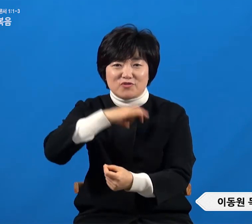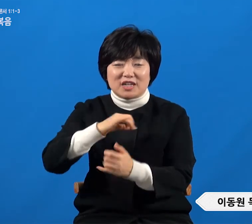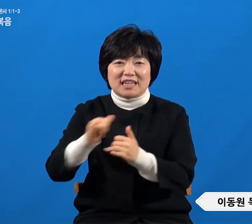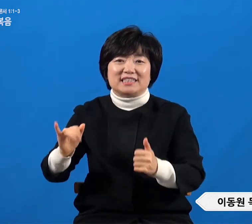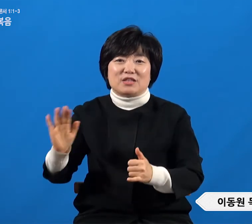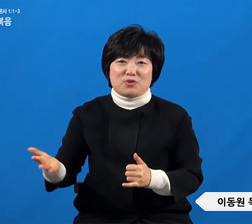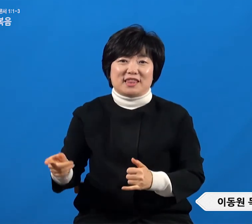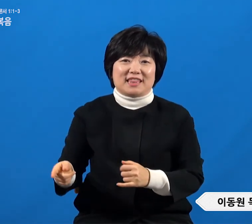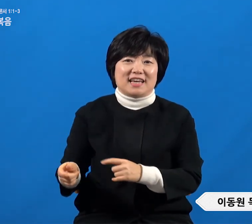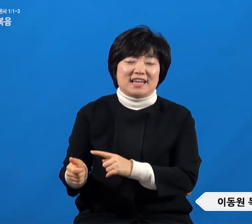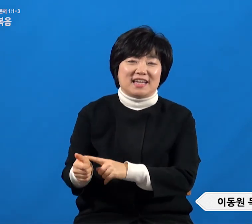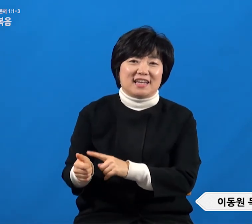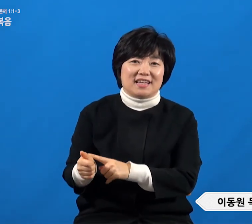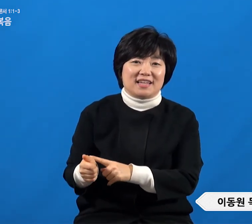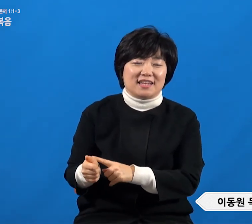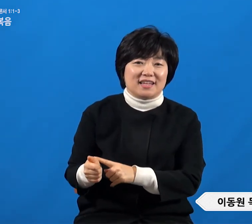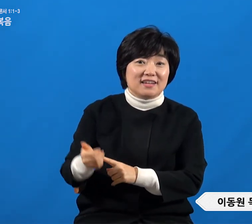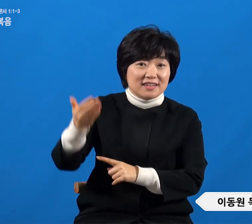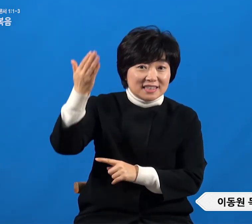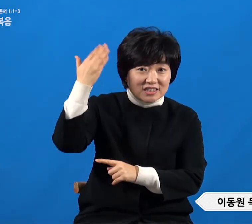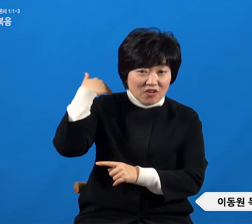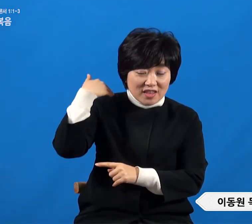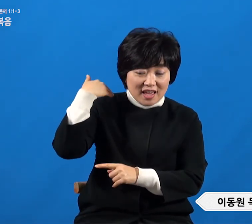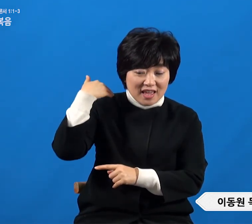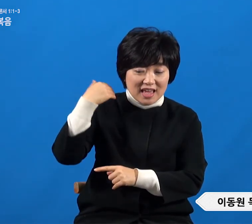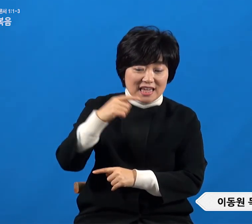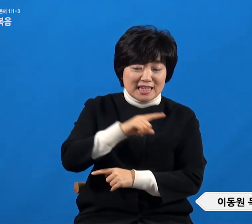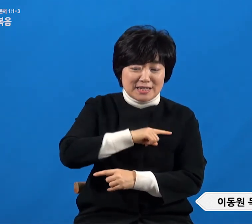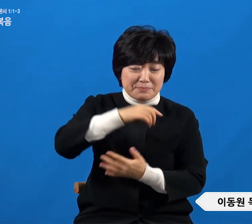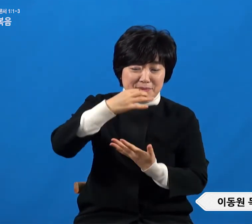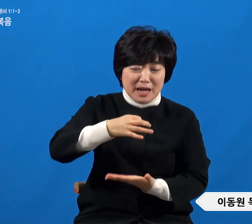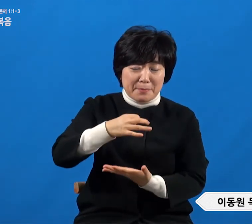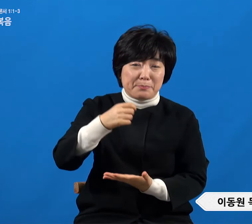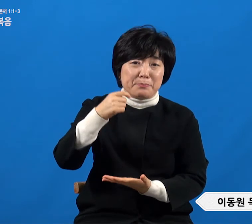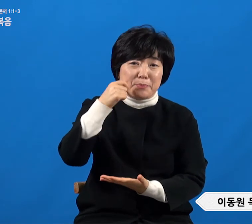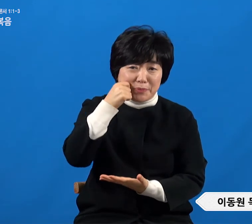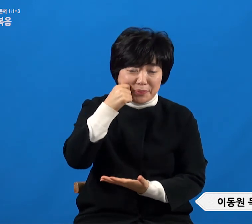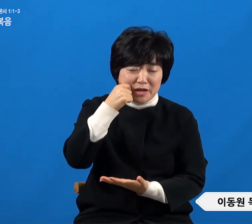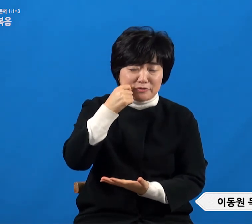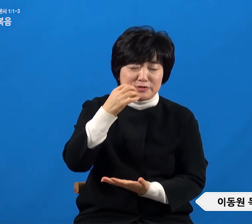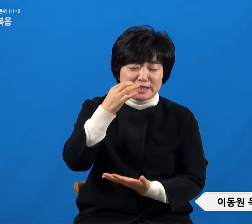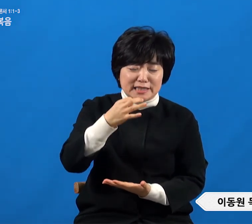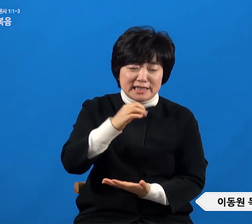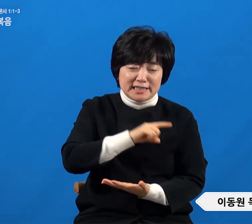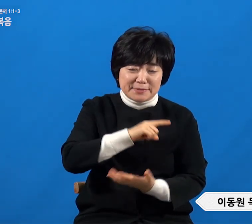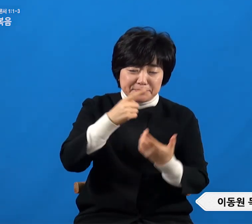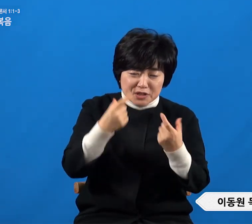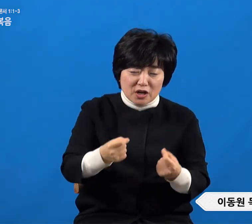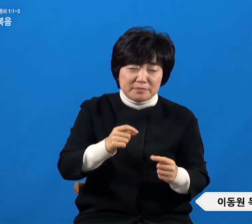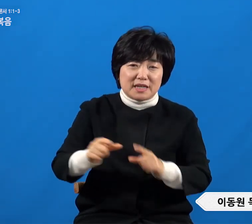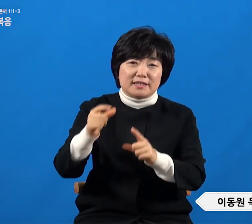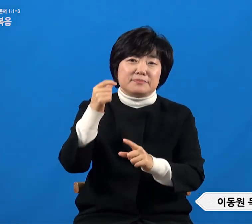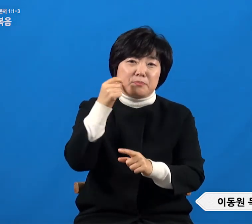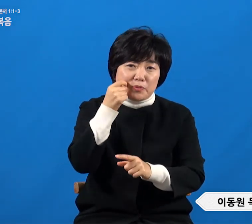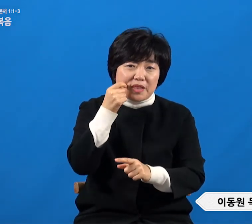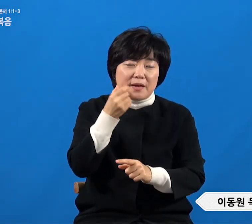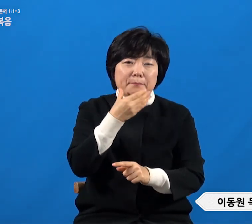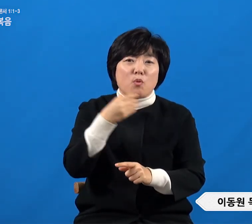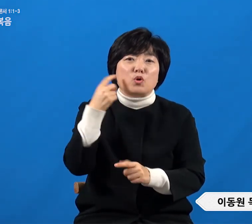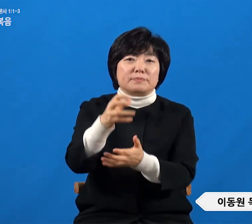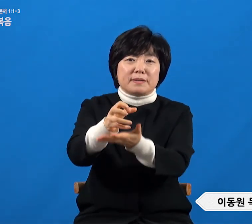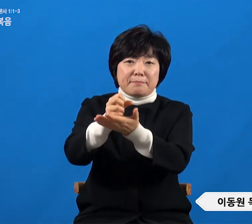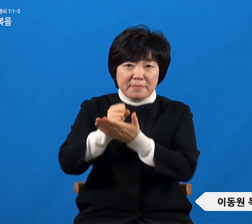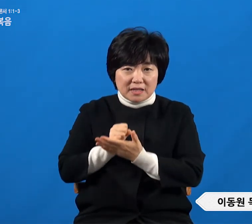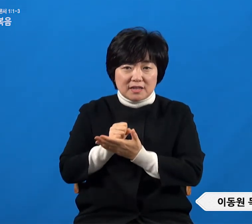이게 월드플레이예요. 전에 그는 이름값을 하지 못하고 이름처럼 살지 못했지만 복음을 받아들이고